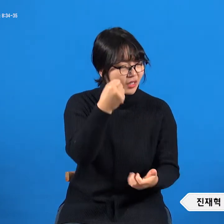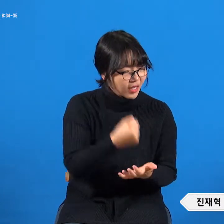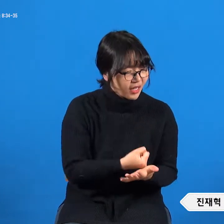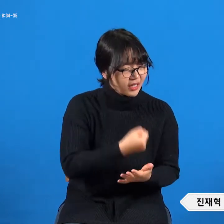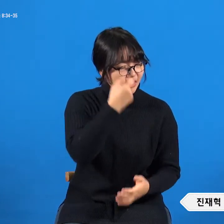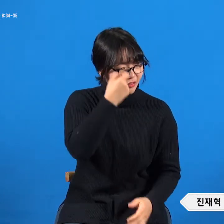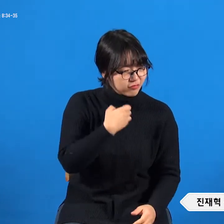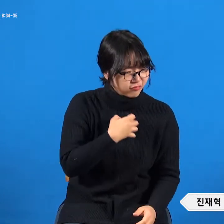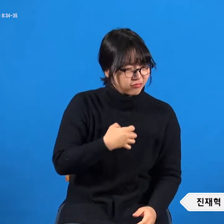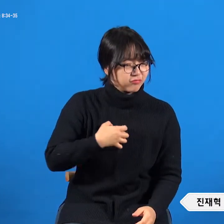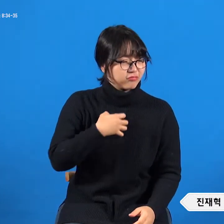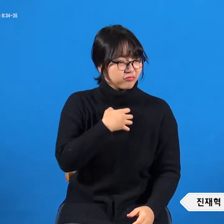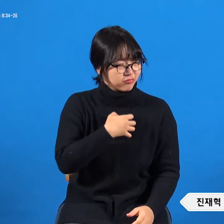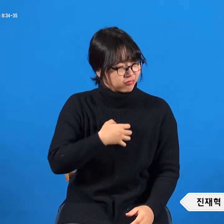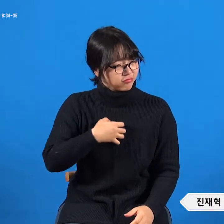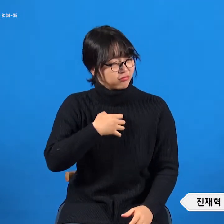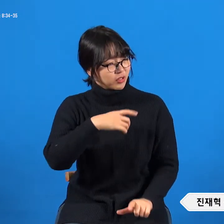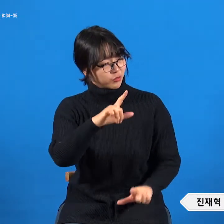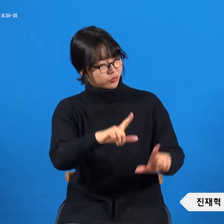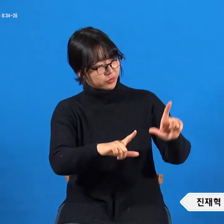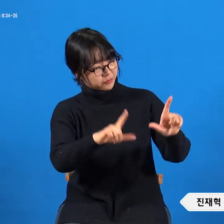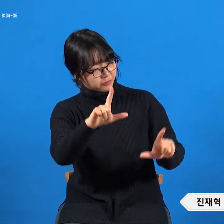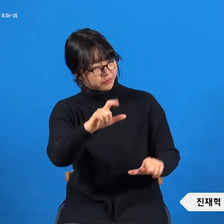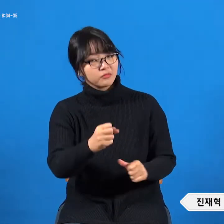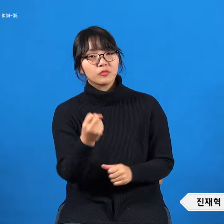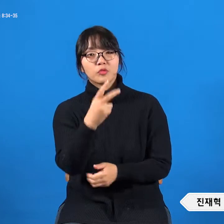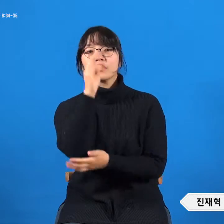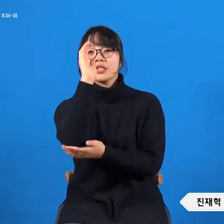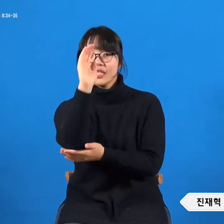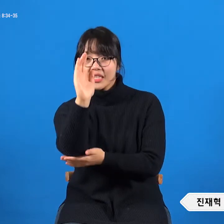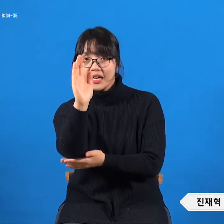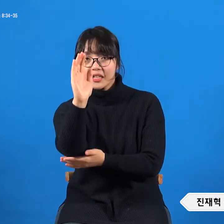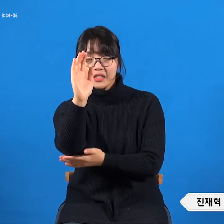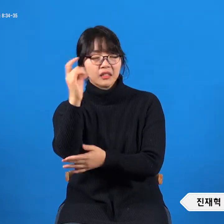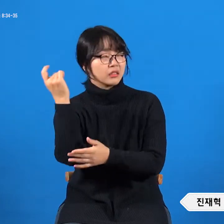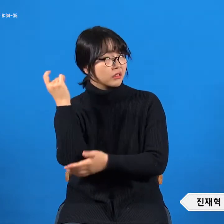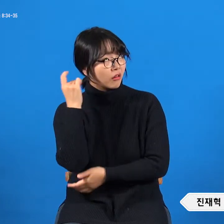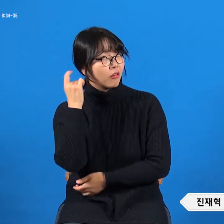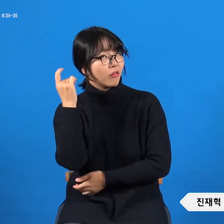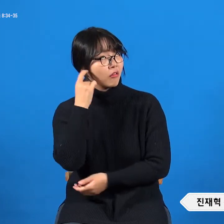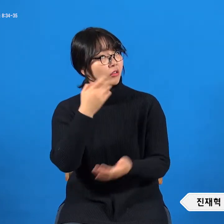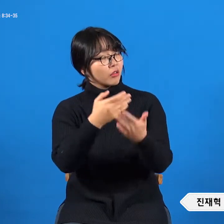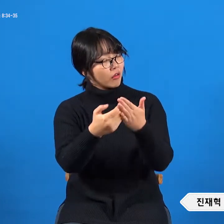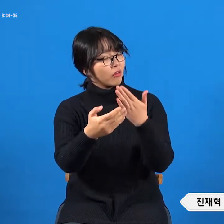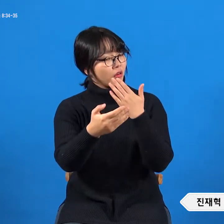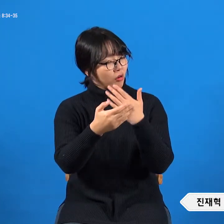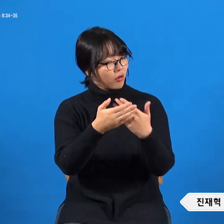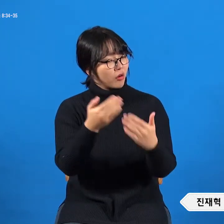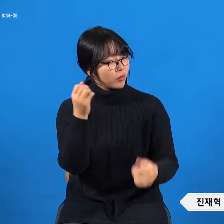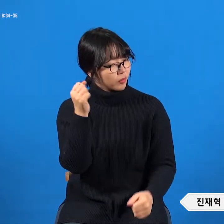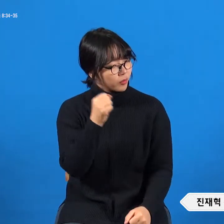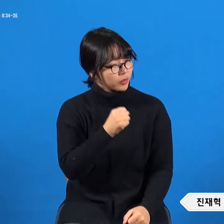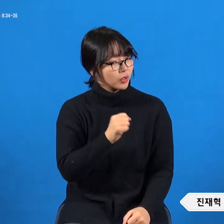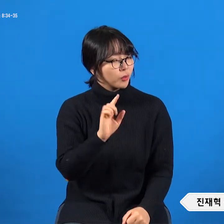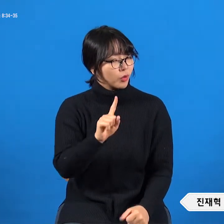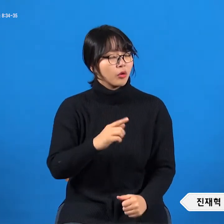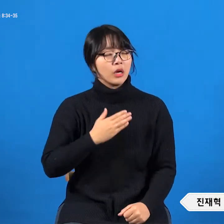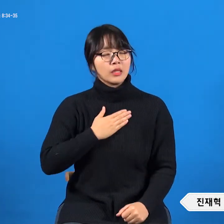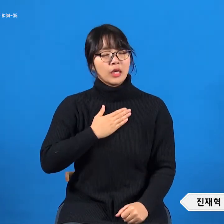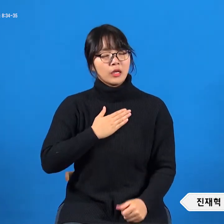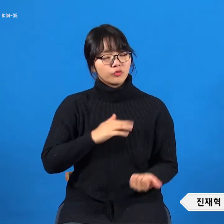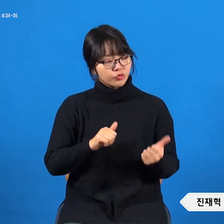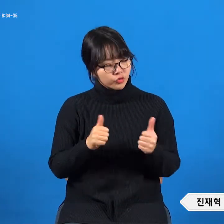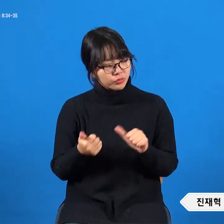아니 이웃에게 들려오는 슬픔과 죽음의 이야기를 통해서 우리는 이 죽음에 대한 문제를 우리 마음